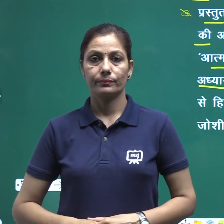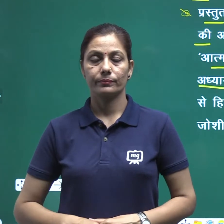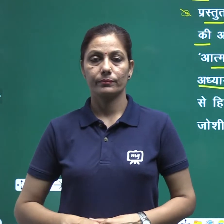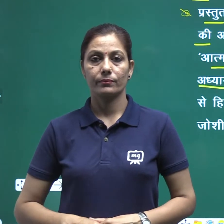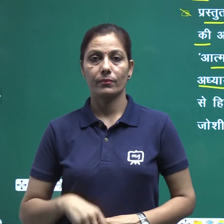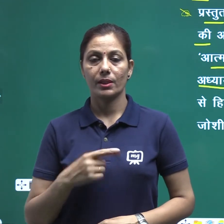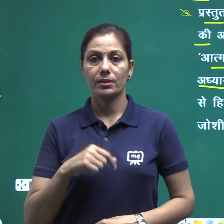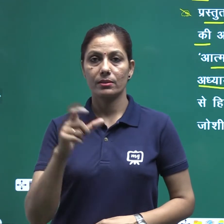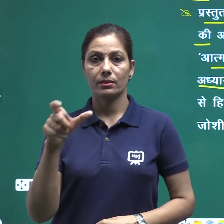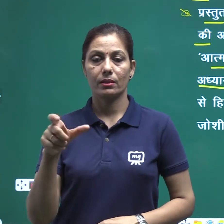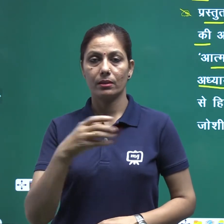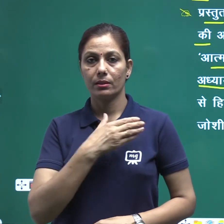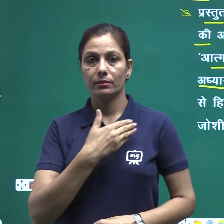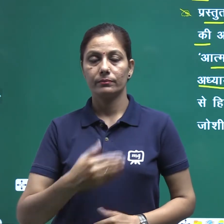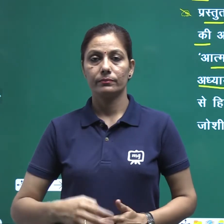इसका